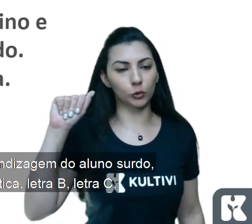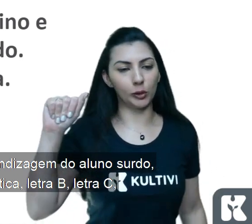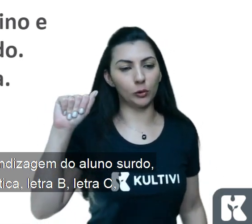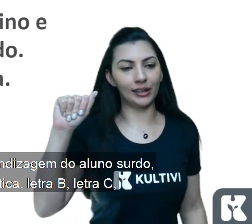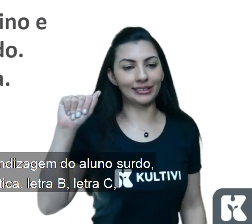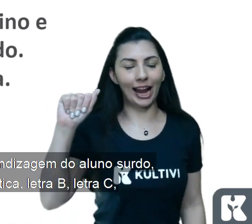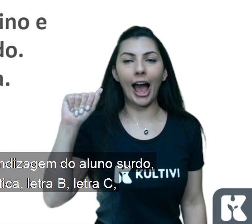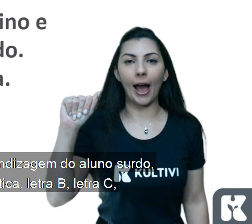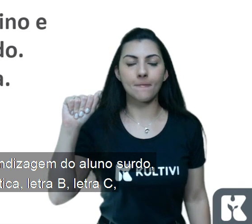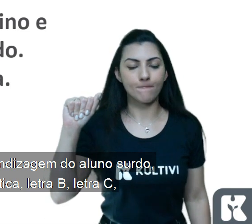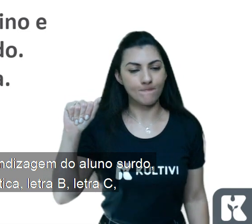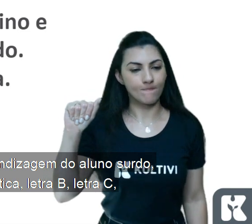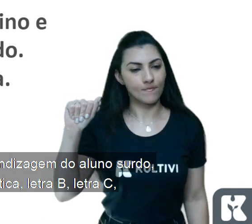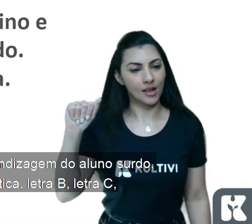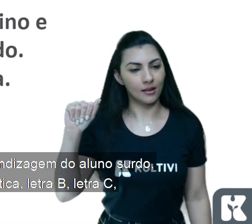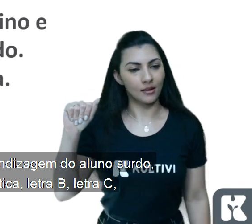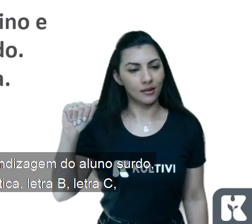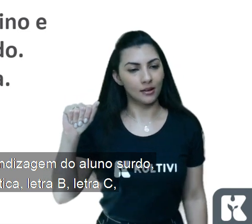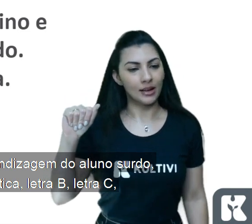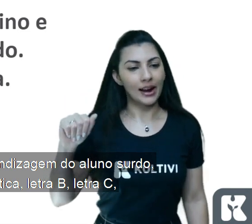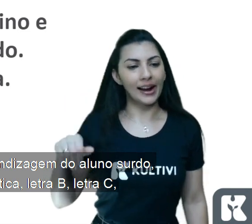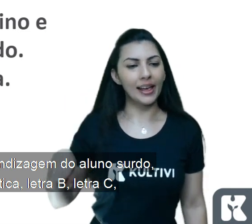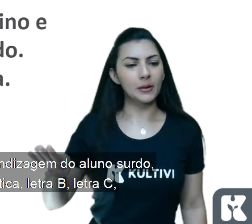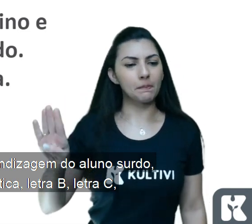aluno surdo, letra A.